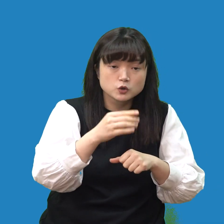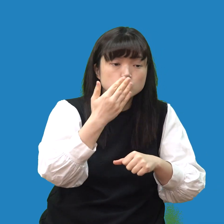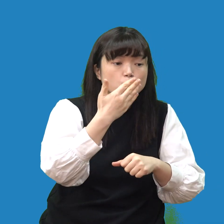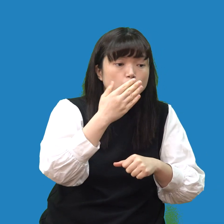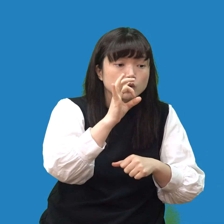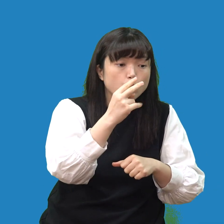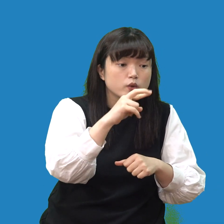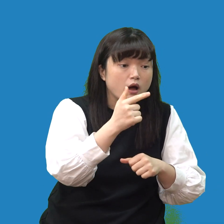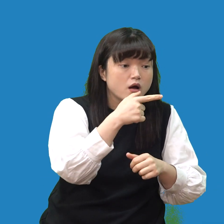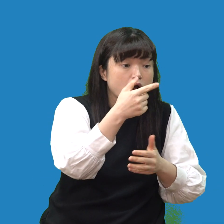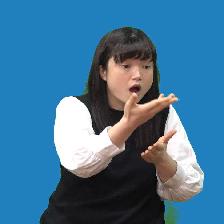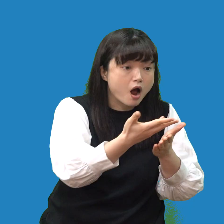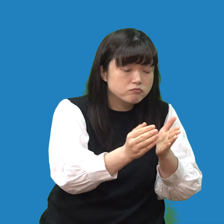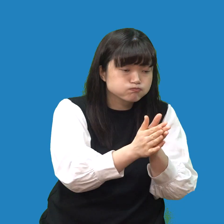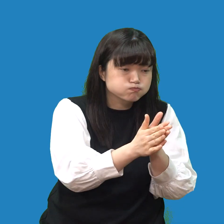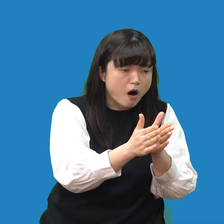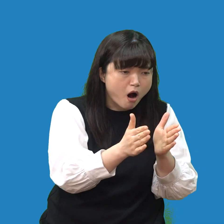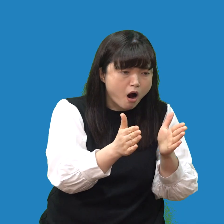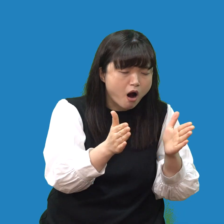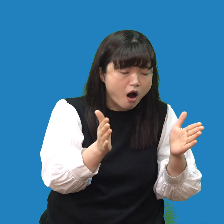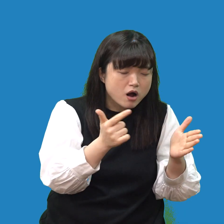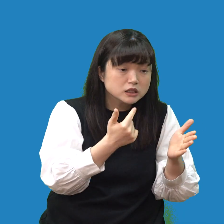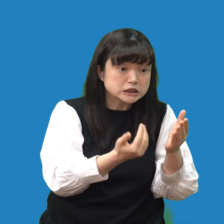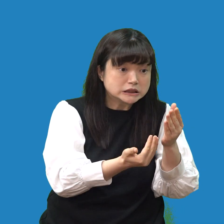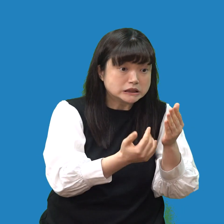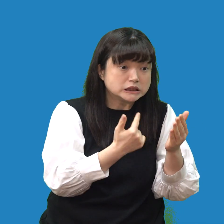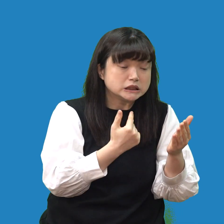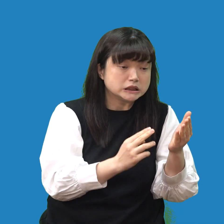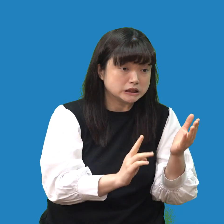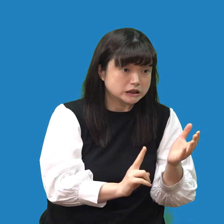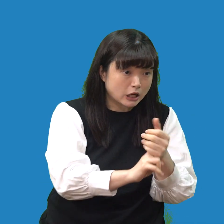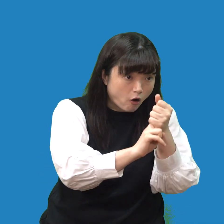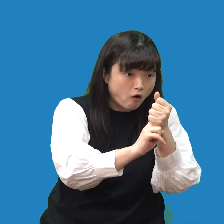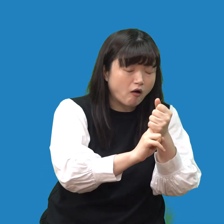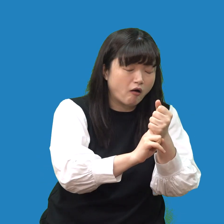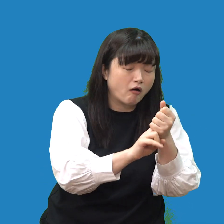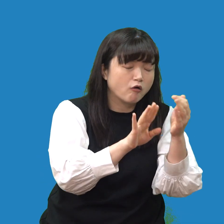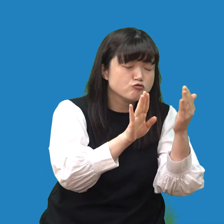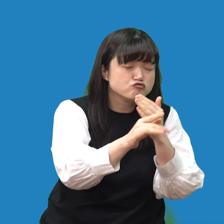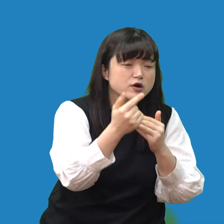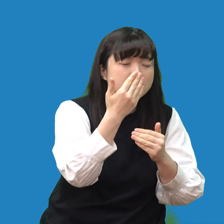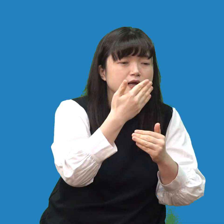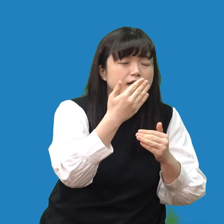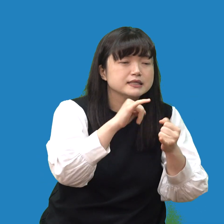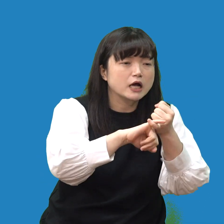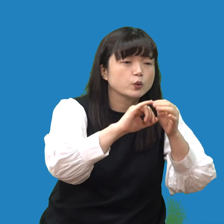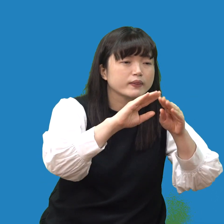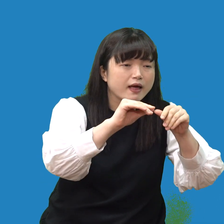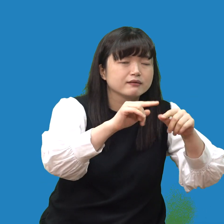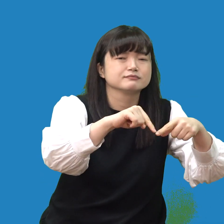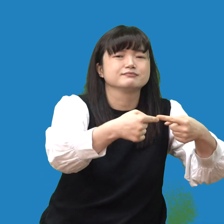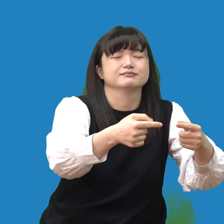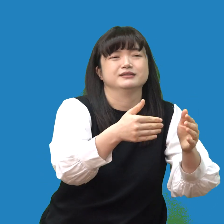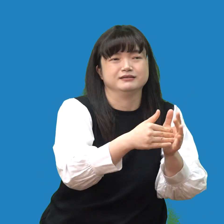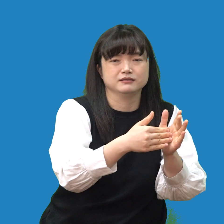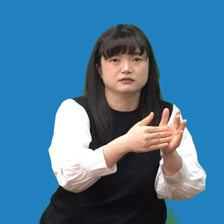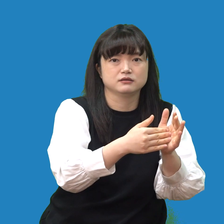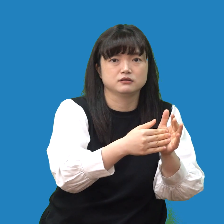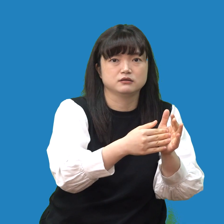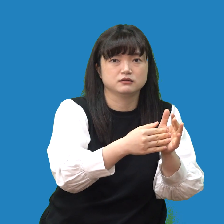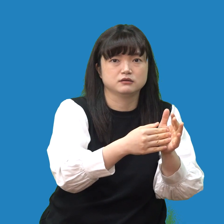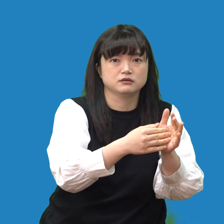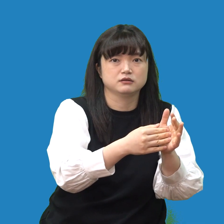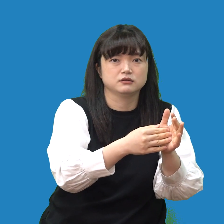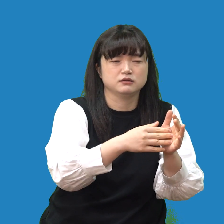요단강이 갈라지는 그 기적과 함께 약속의 땅에 첫 발을 내딛습니다. 이 난공의